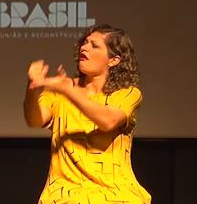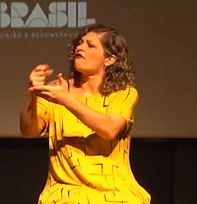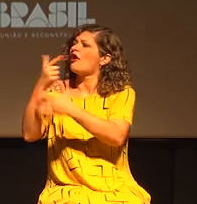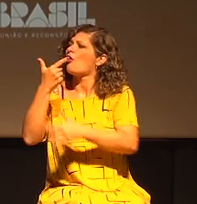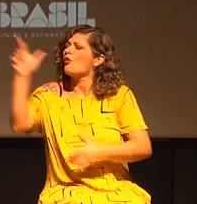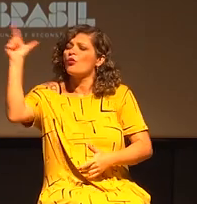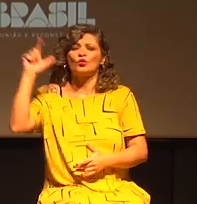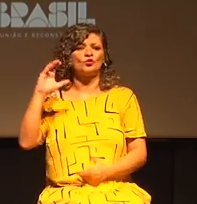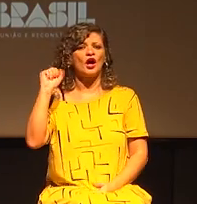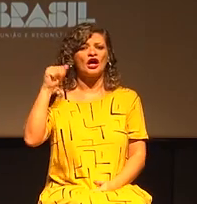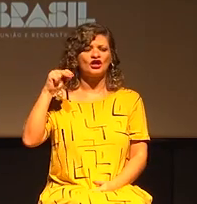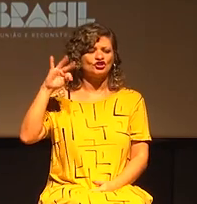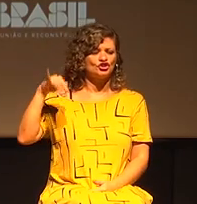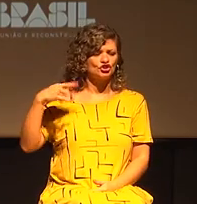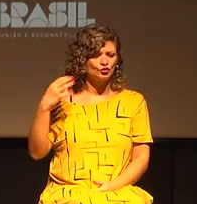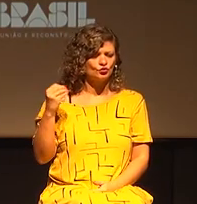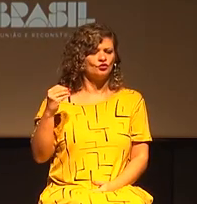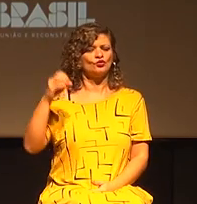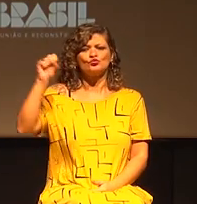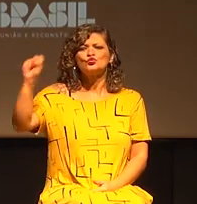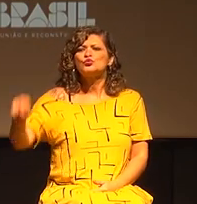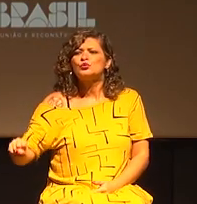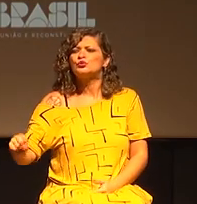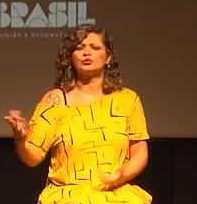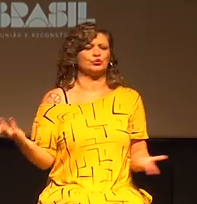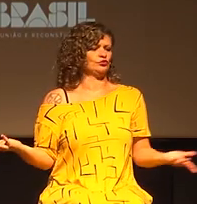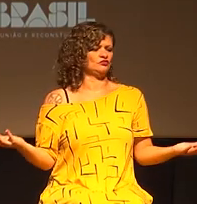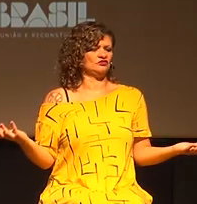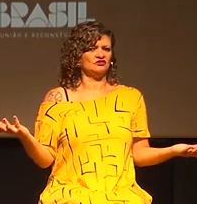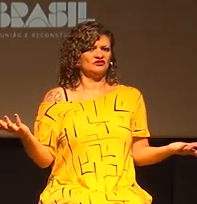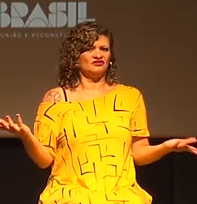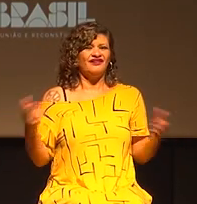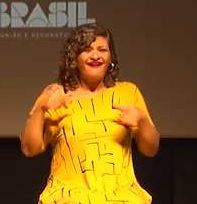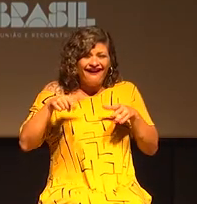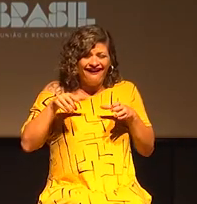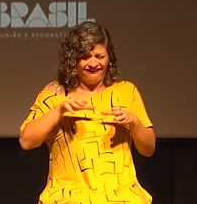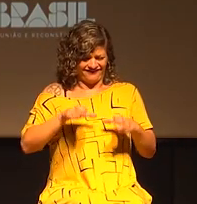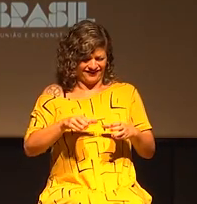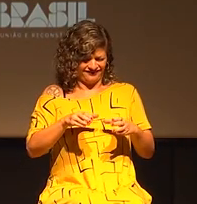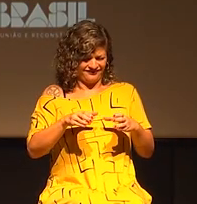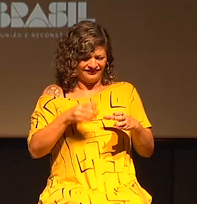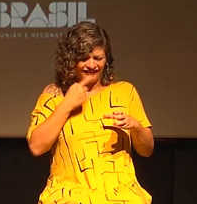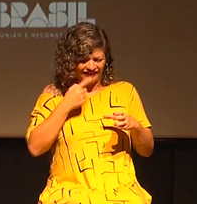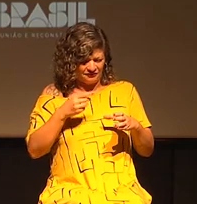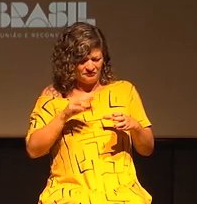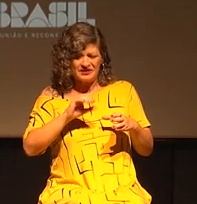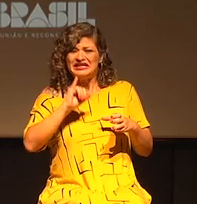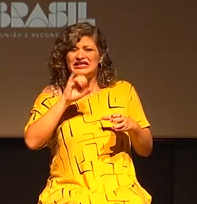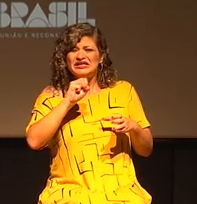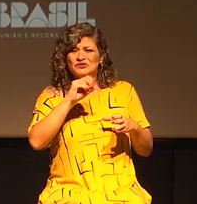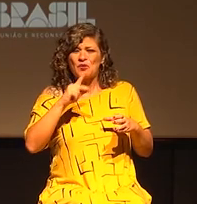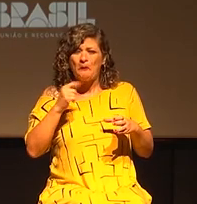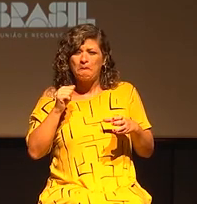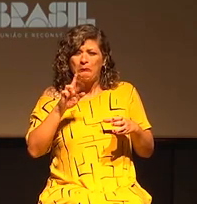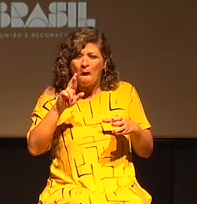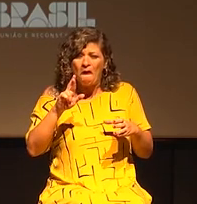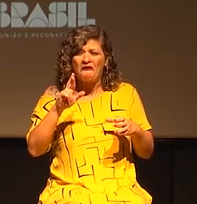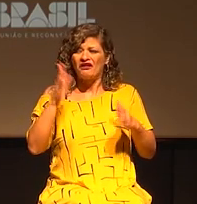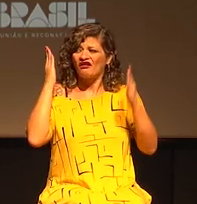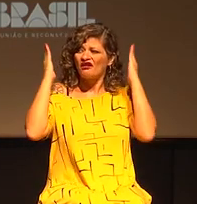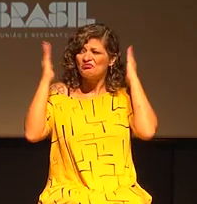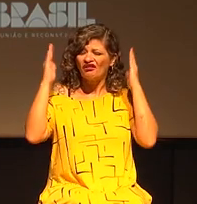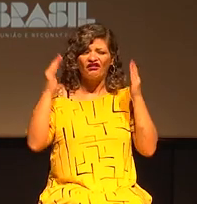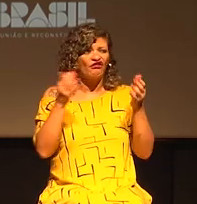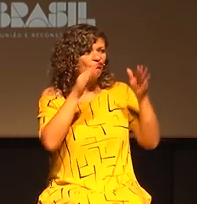é uma marmita embrulhada em isopor né que viaja um tempo dentro de um carro movido a diesel às